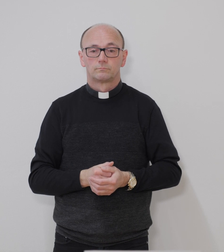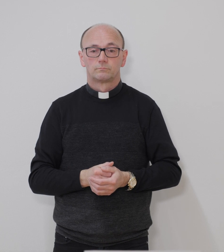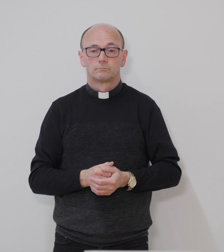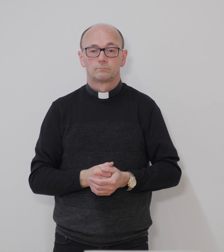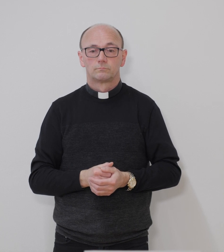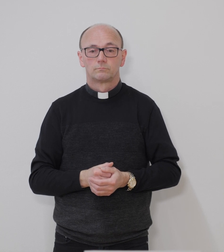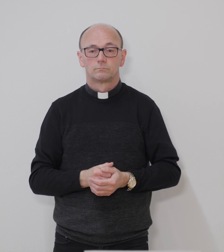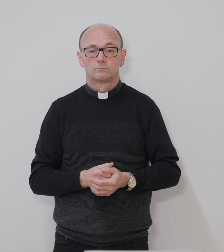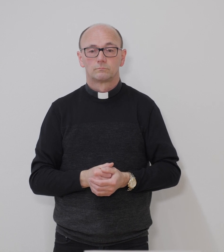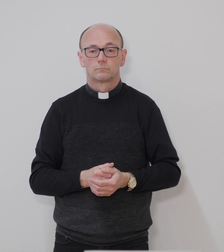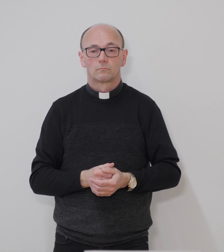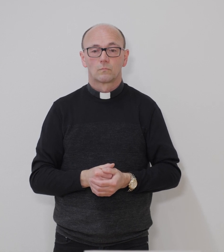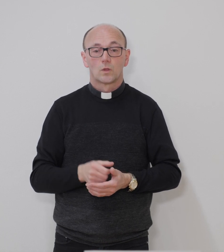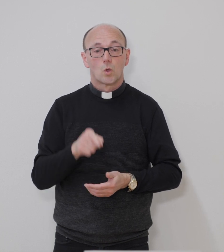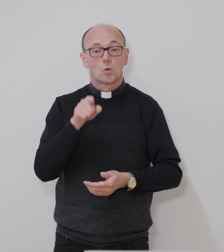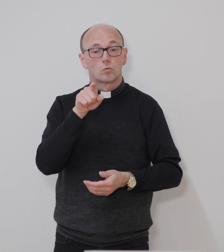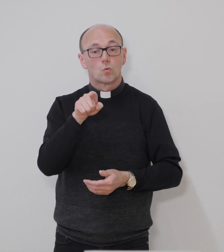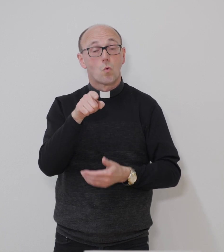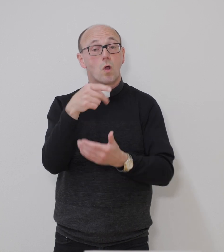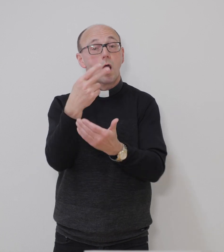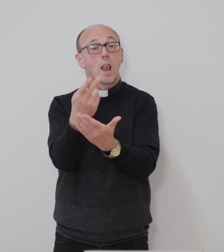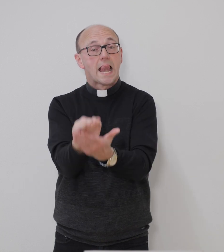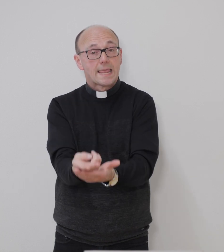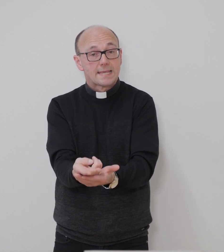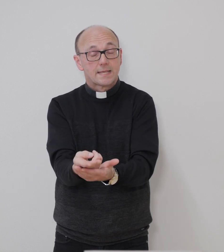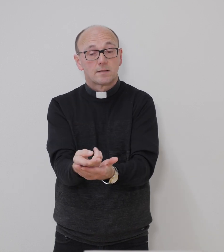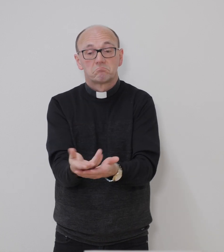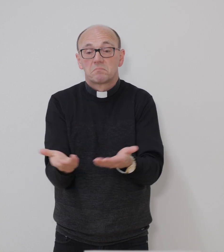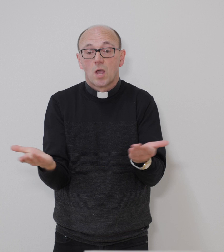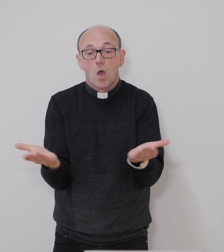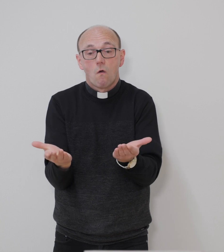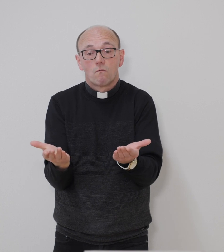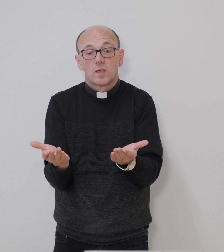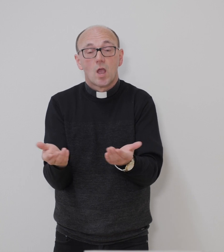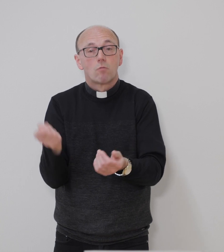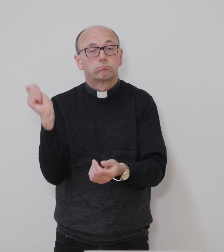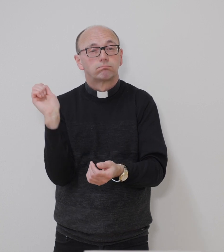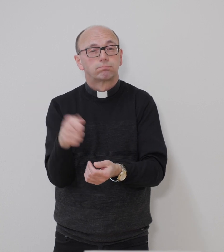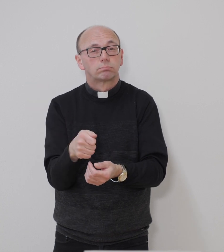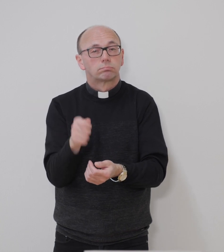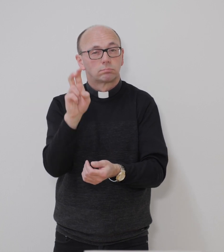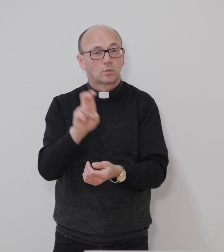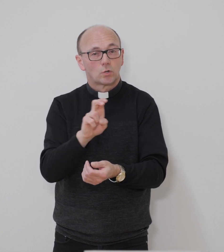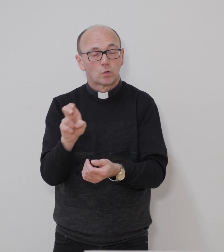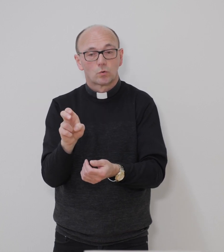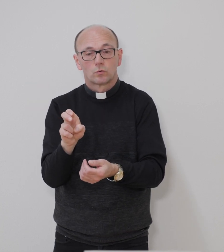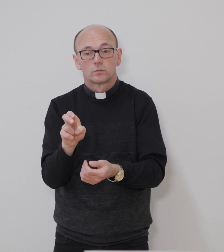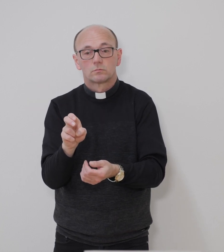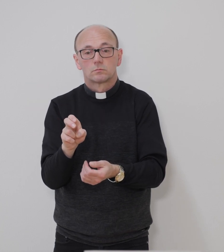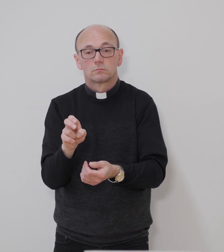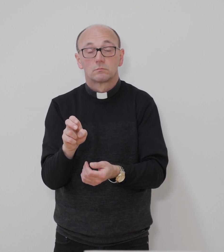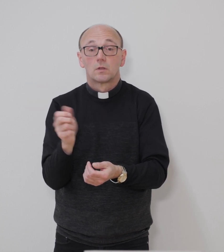erschlagen von der Schuld der Welt. Hilf mir im Abgrund